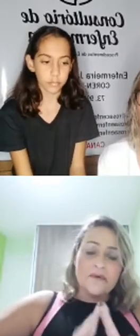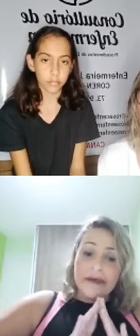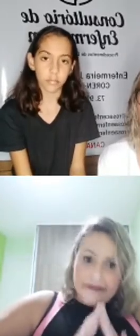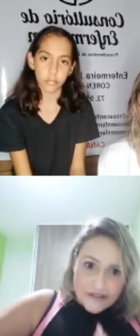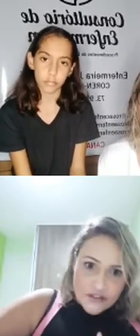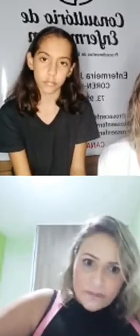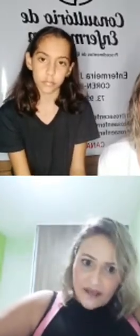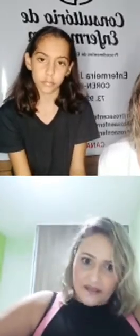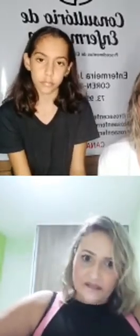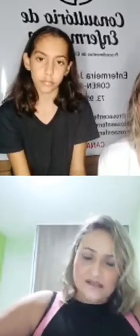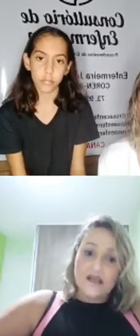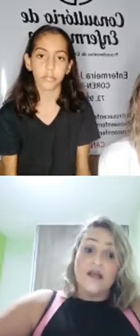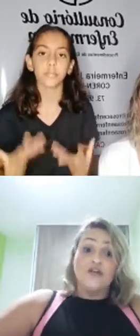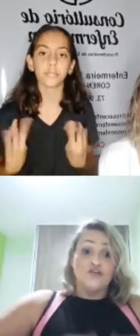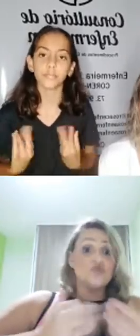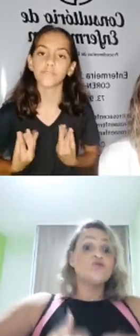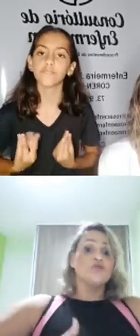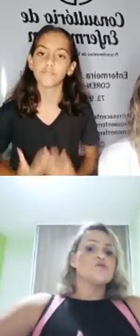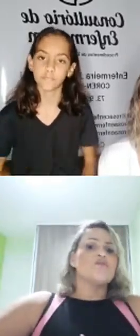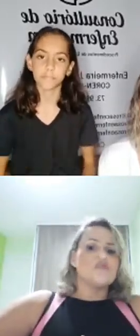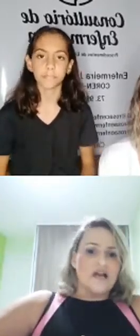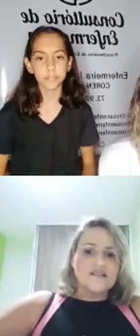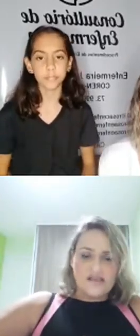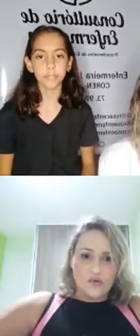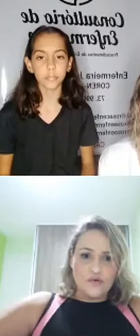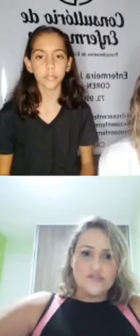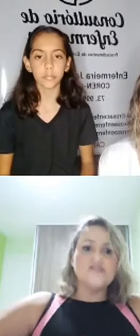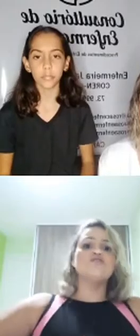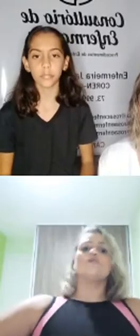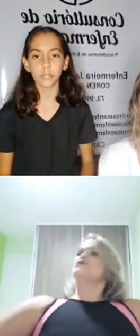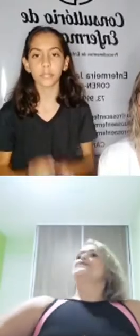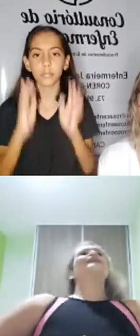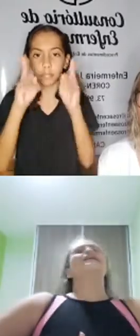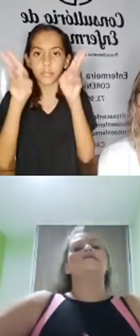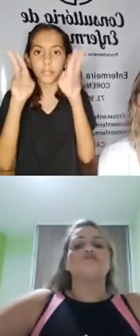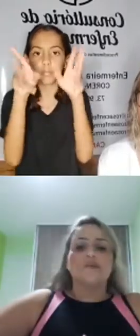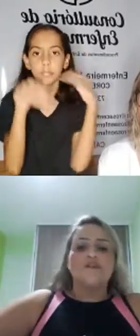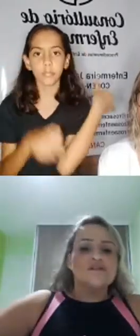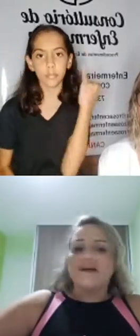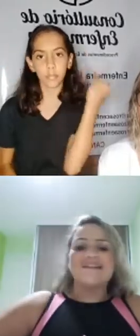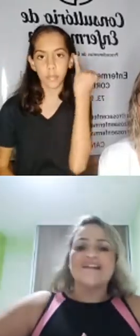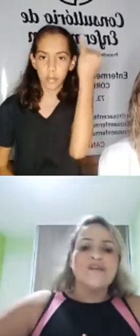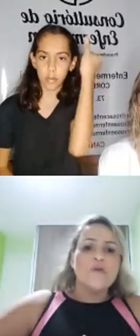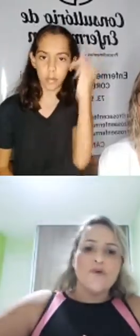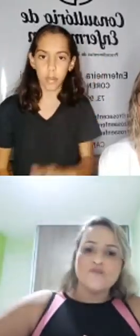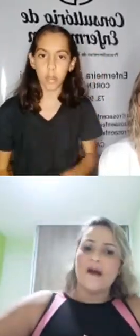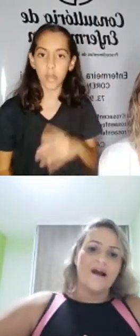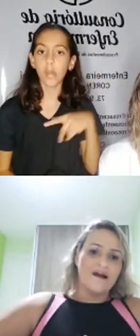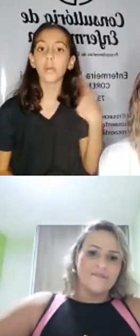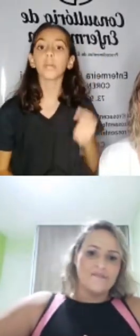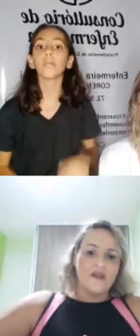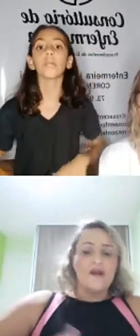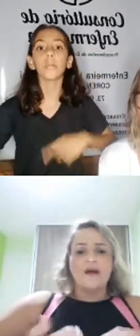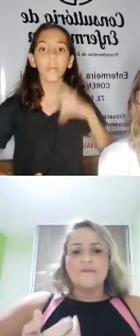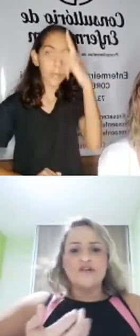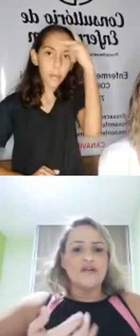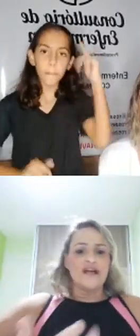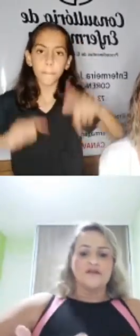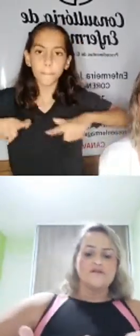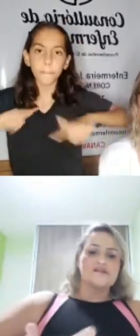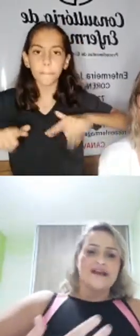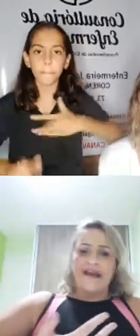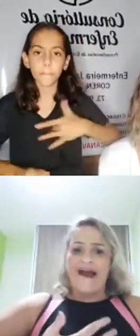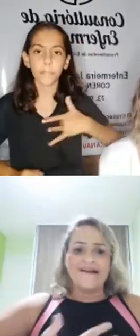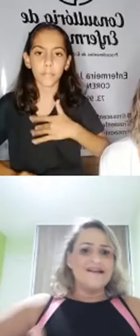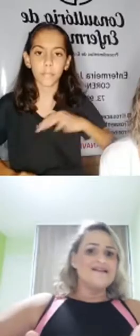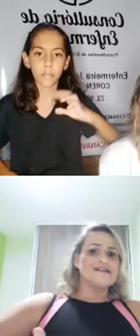admiração grande para eles. Junto com os profissionais de saúde, existe uma outra gama de profissionais que também não pôde parar.